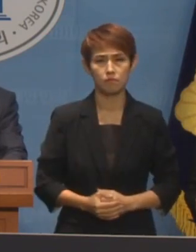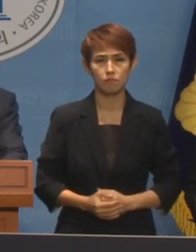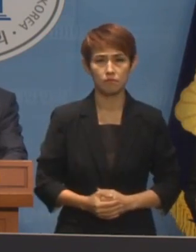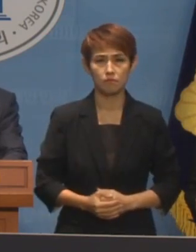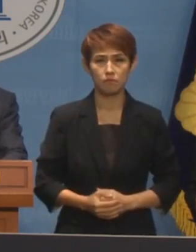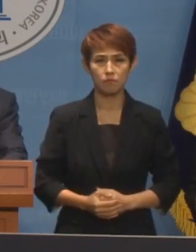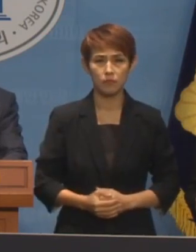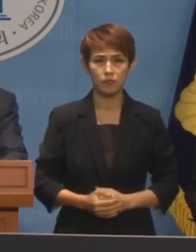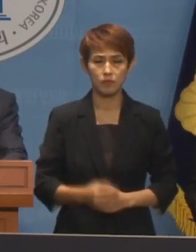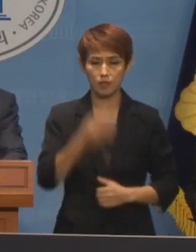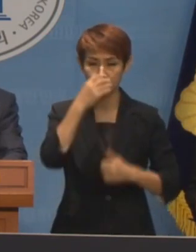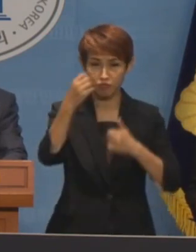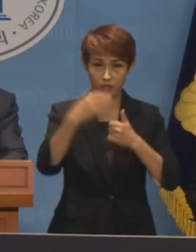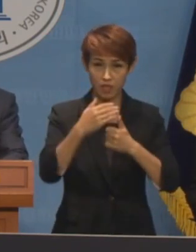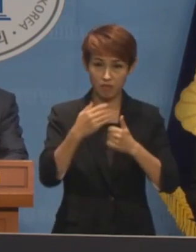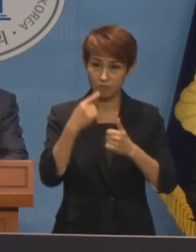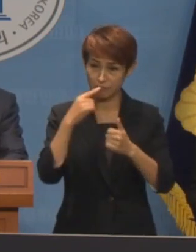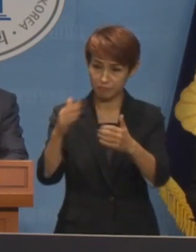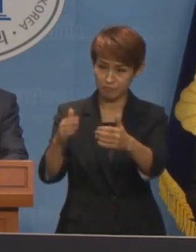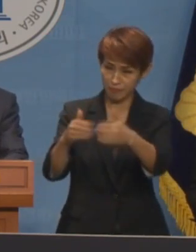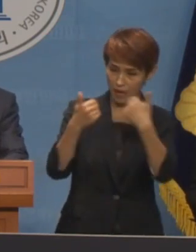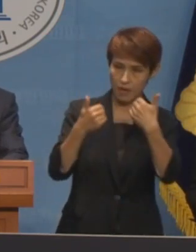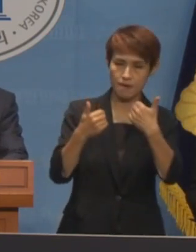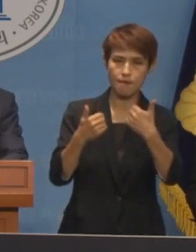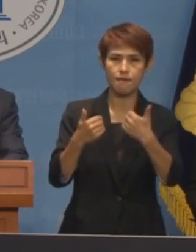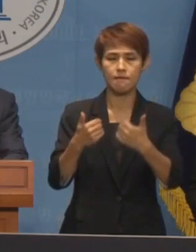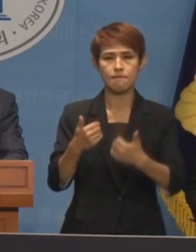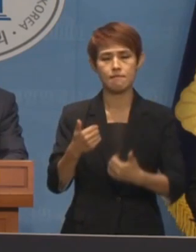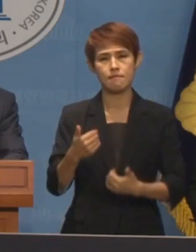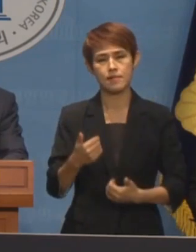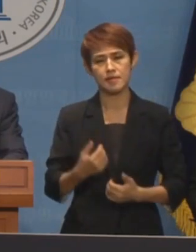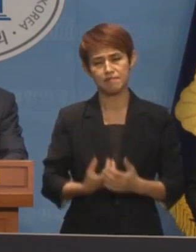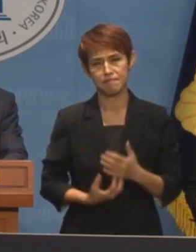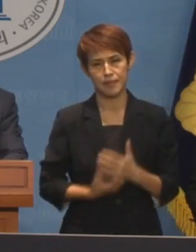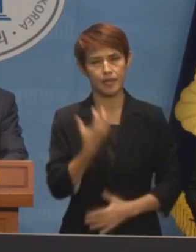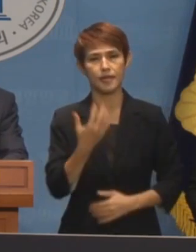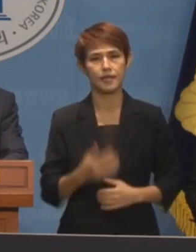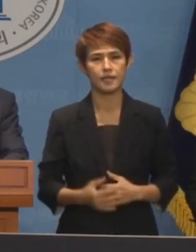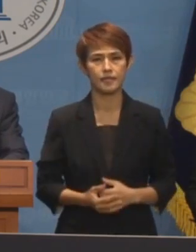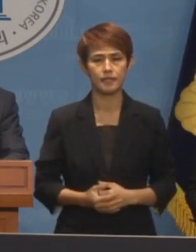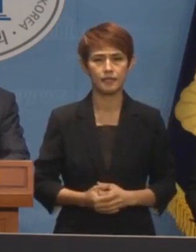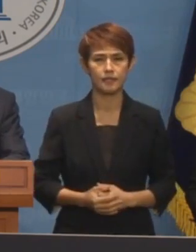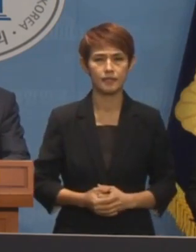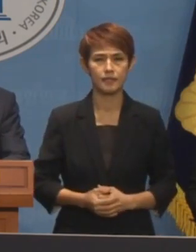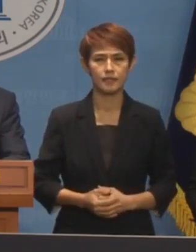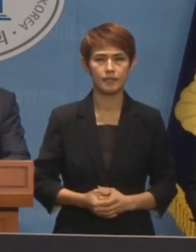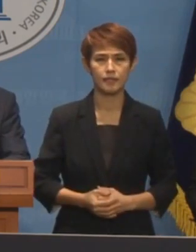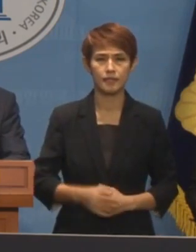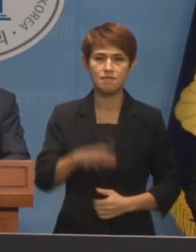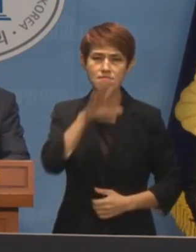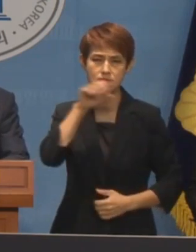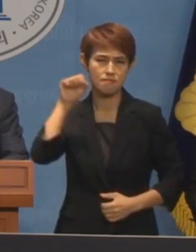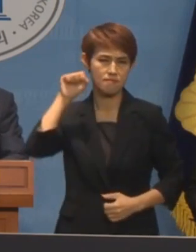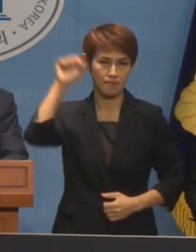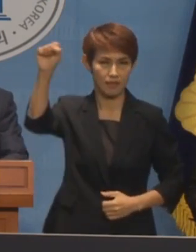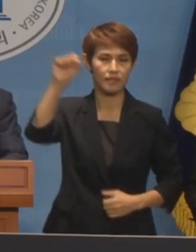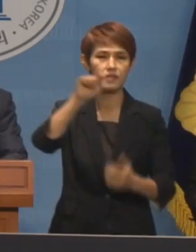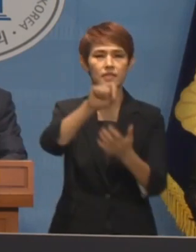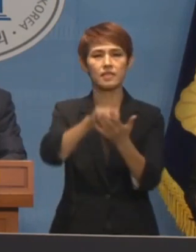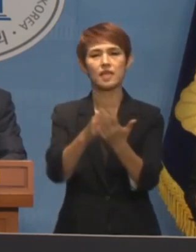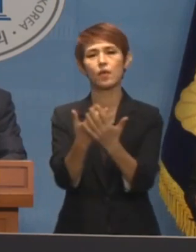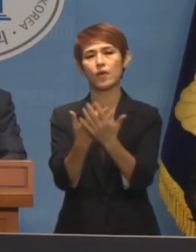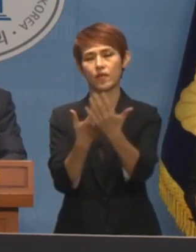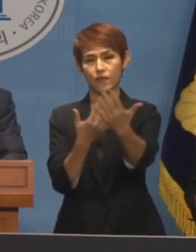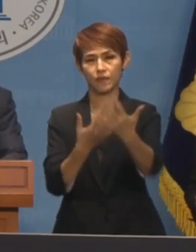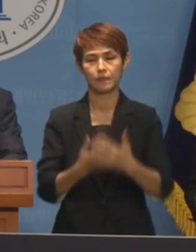편매한 발언에 대해 깊은 우려를 표명하면서 강력히 규탄하는 기자회견을